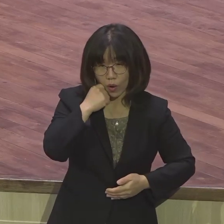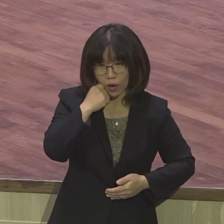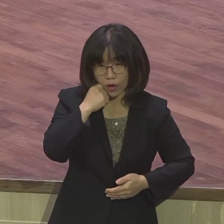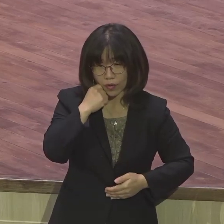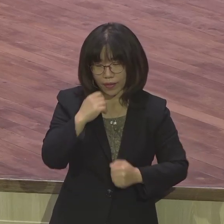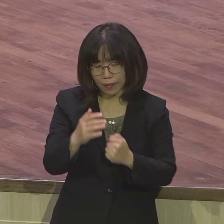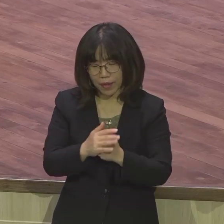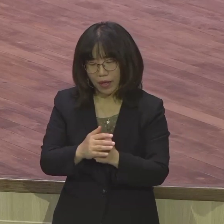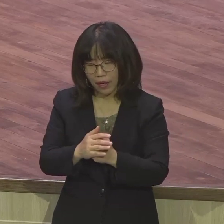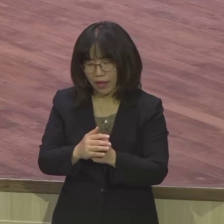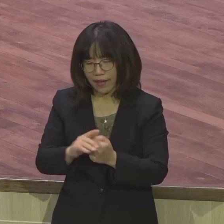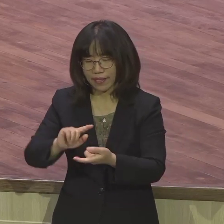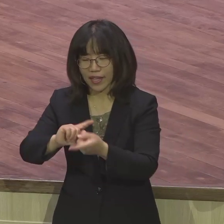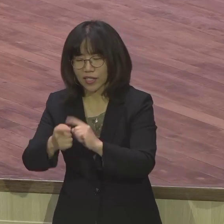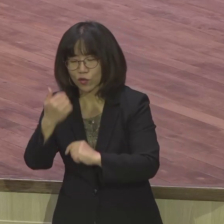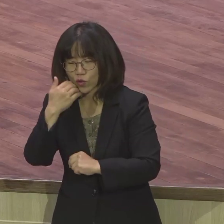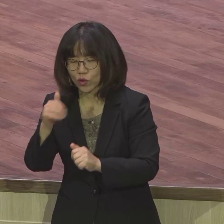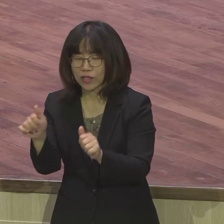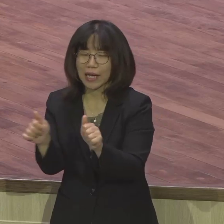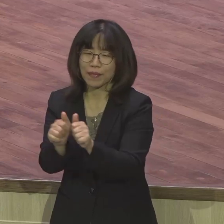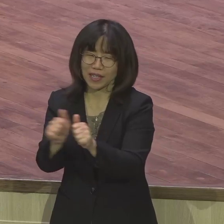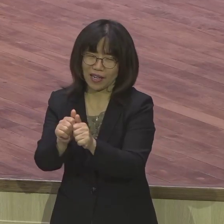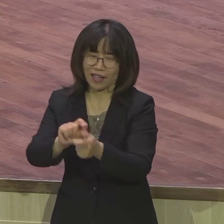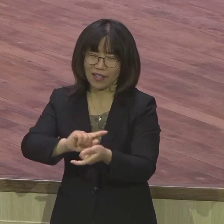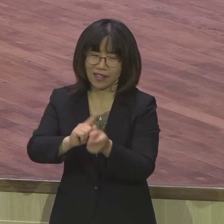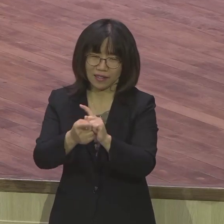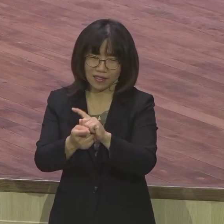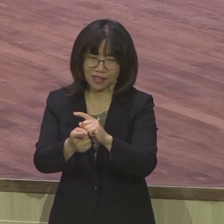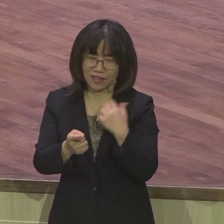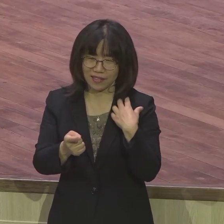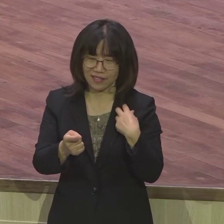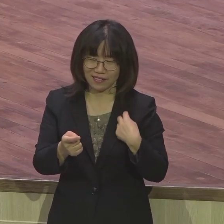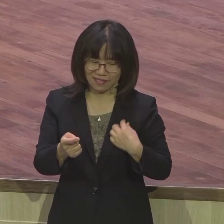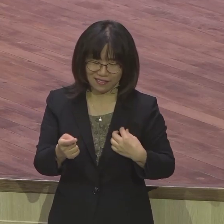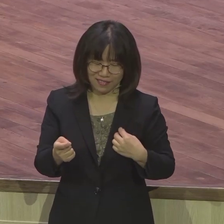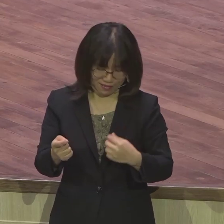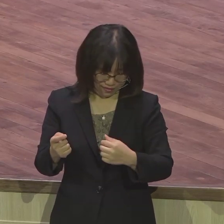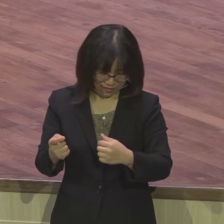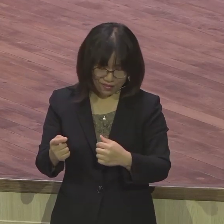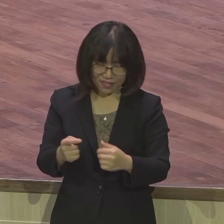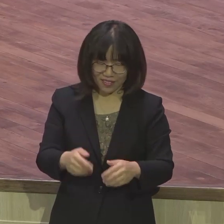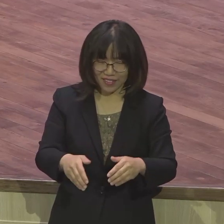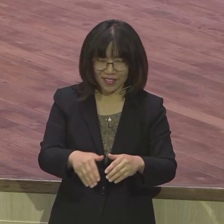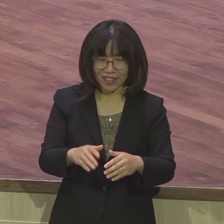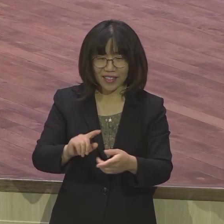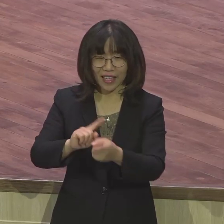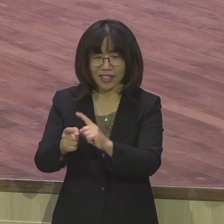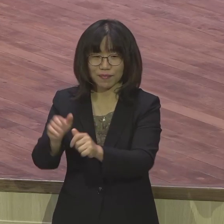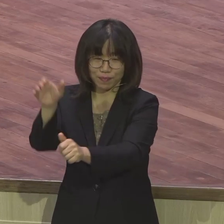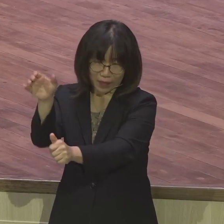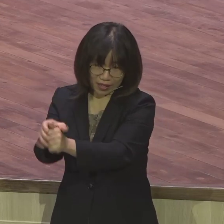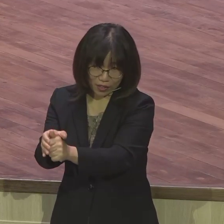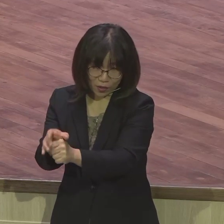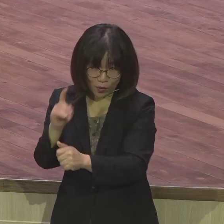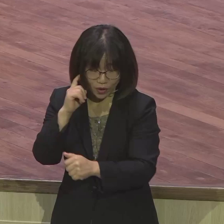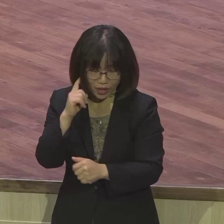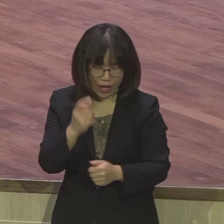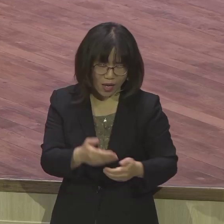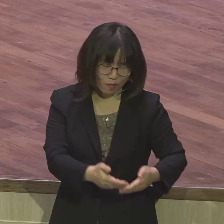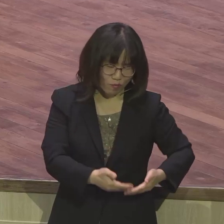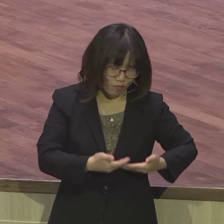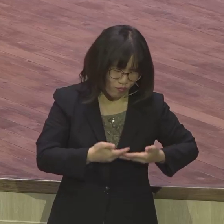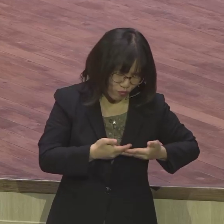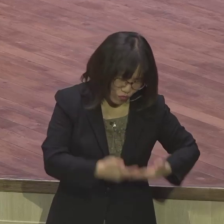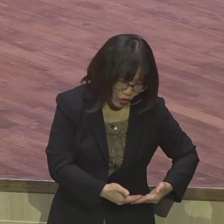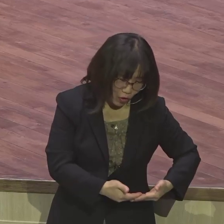남자가 용감하게 이렇게 20kg, 30kg짜리 쌀을 들어줍니다. 왜냐하면 무거워서 들다가